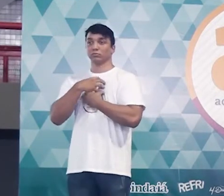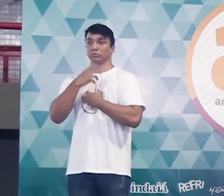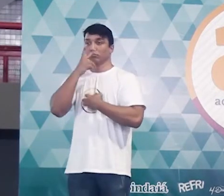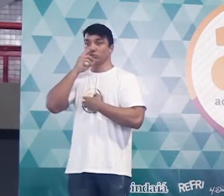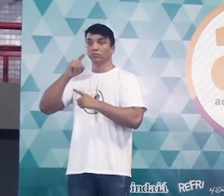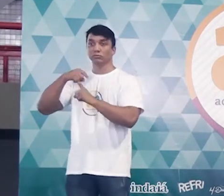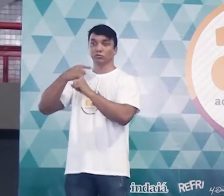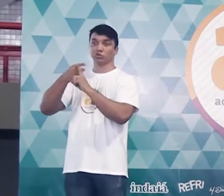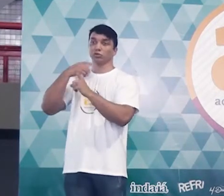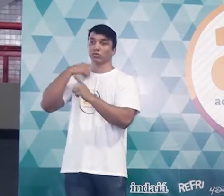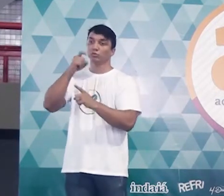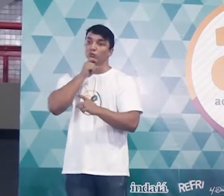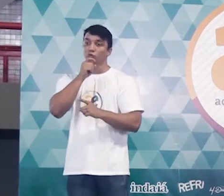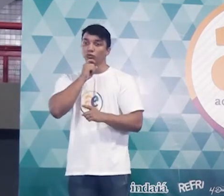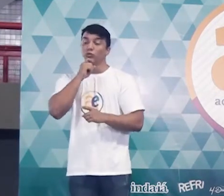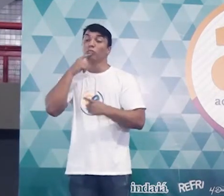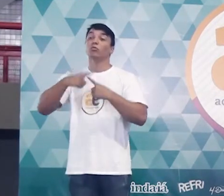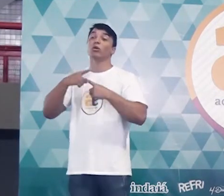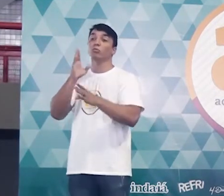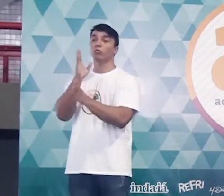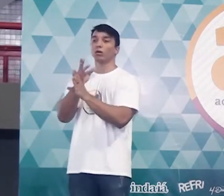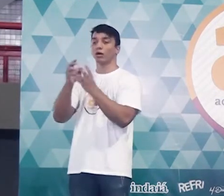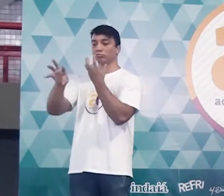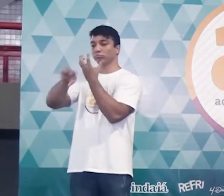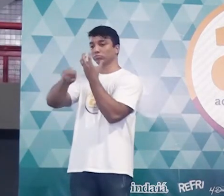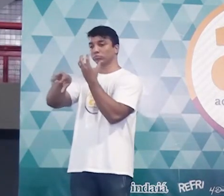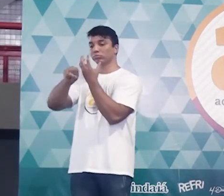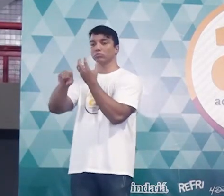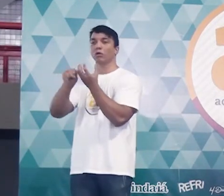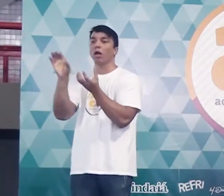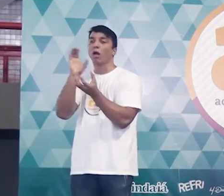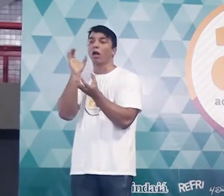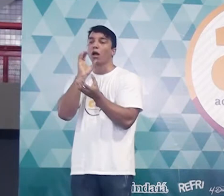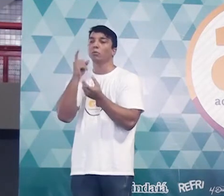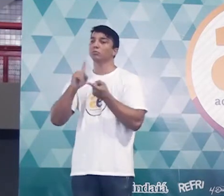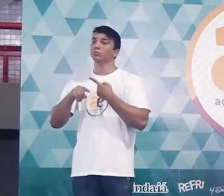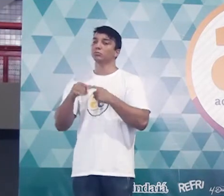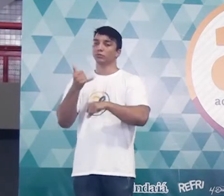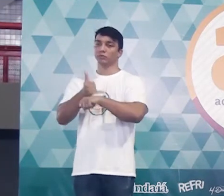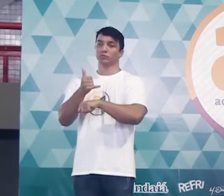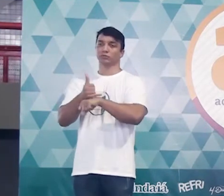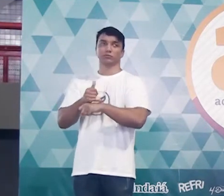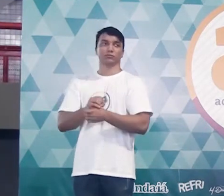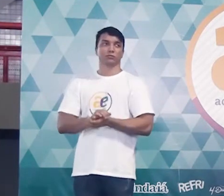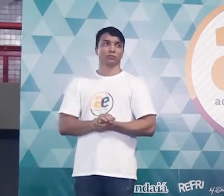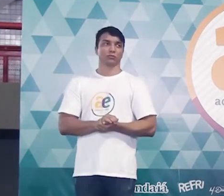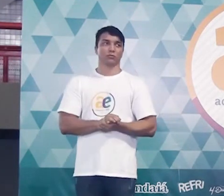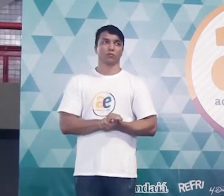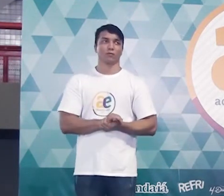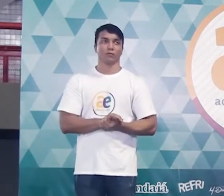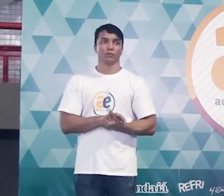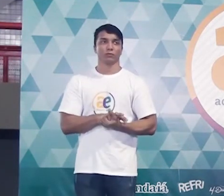de maior frio, porque o alumínio é um bom condutor térmico.